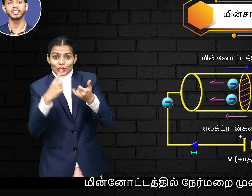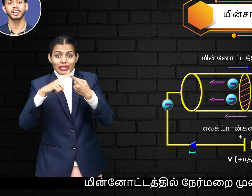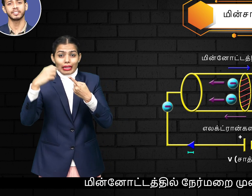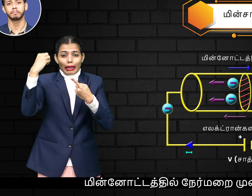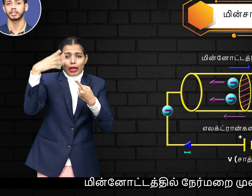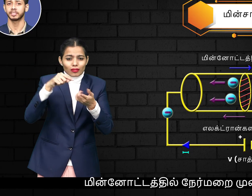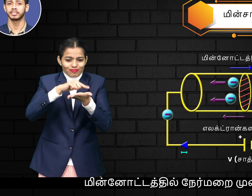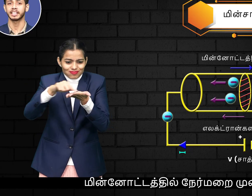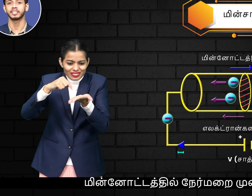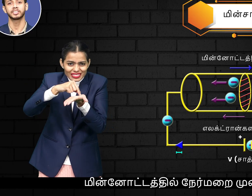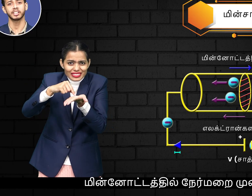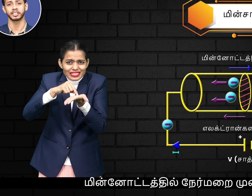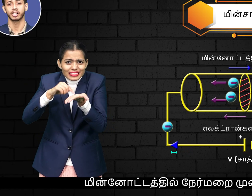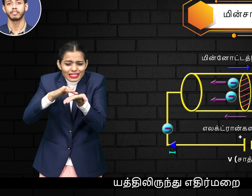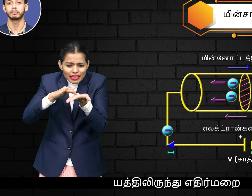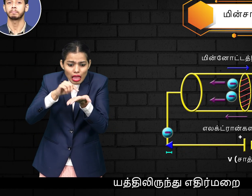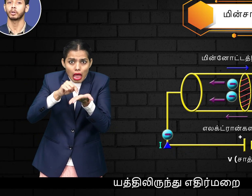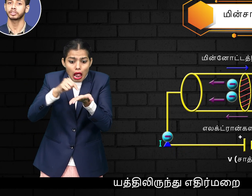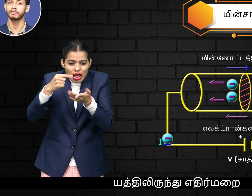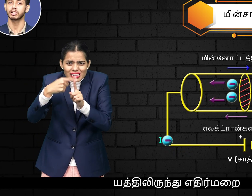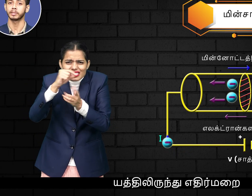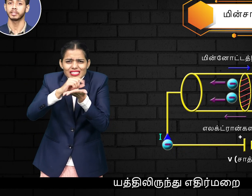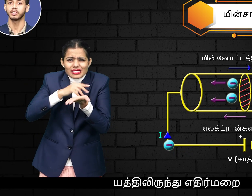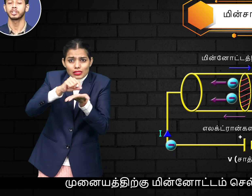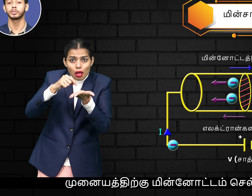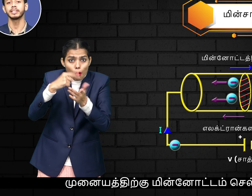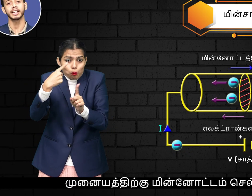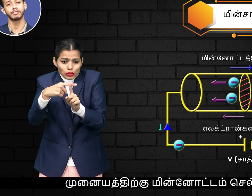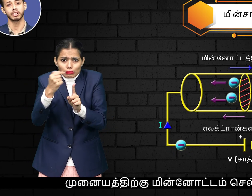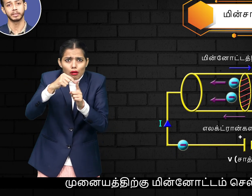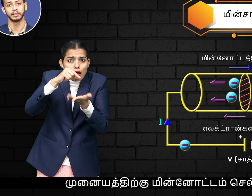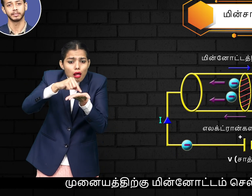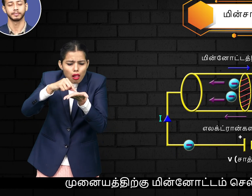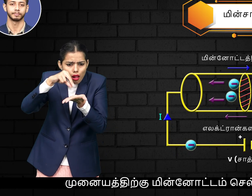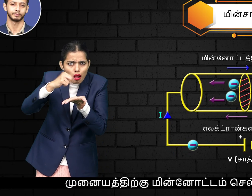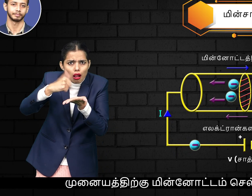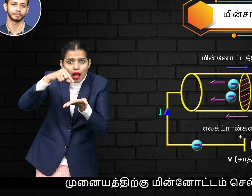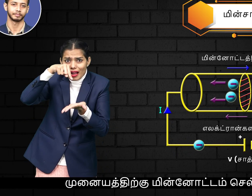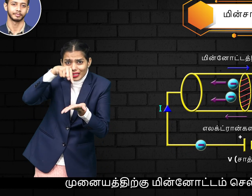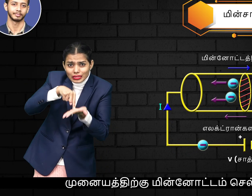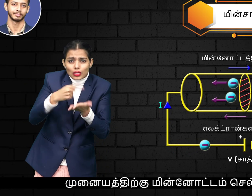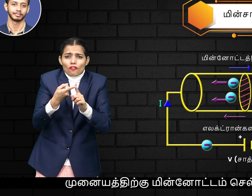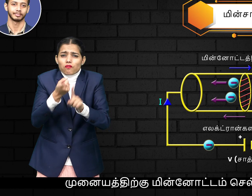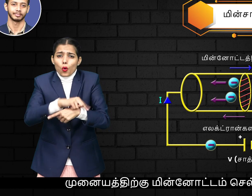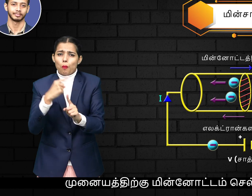இவ்வாறு மின்னோட்டத்தில் நேர்மறை முனையிலிருந்து எதிர்மறை முனையத்திற்கு மின்னோட்டம்